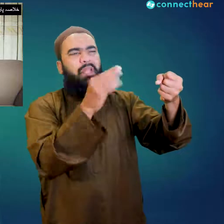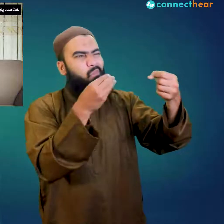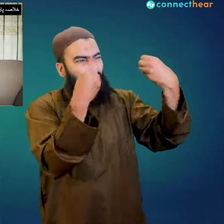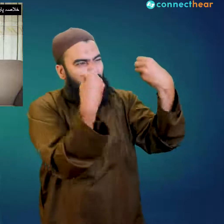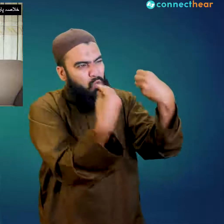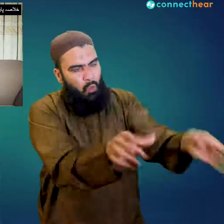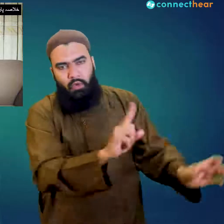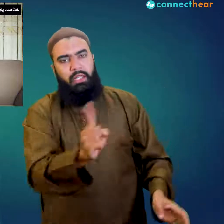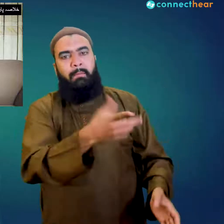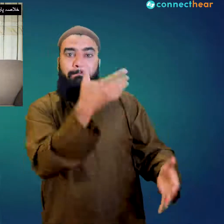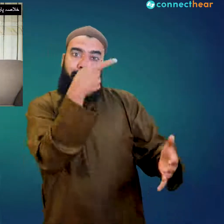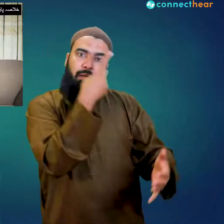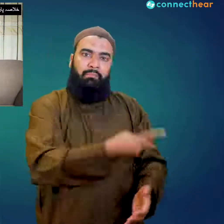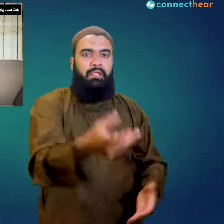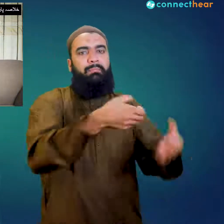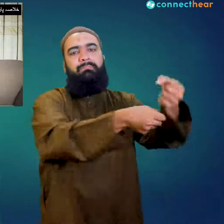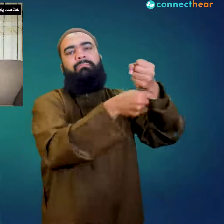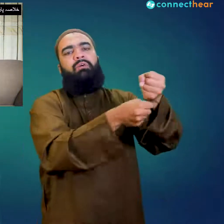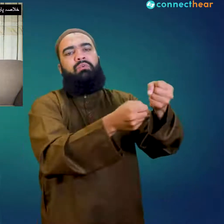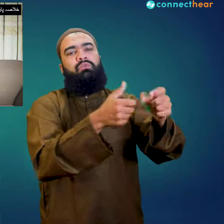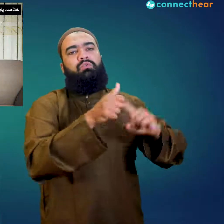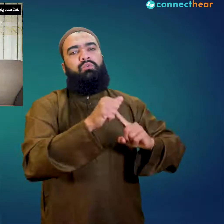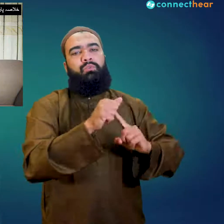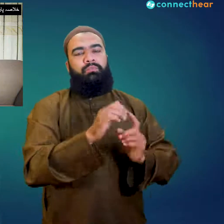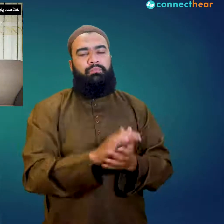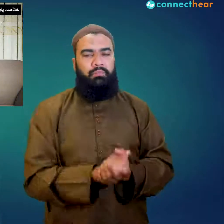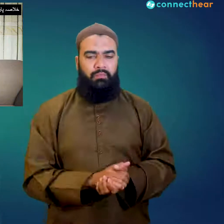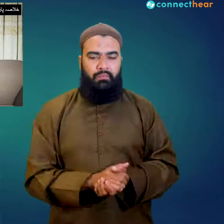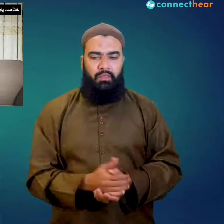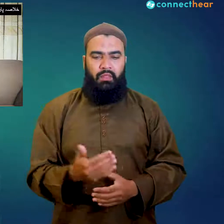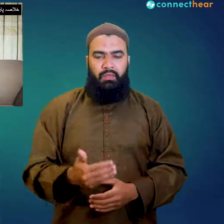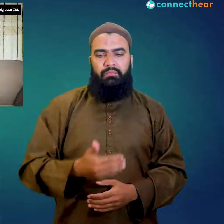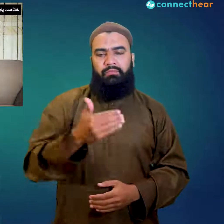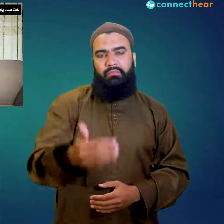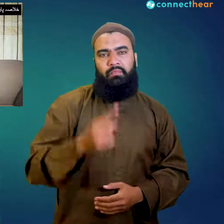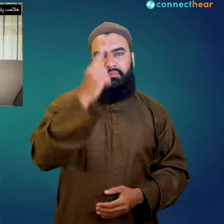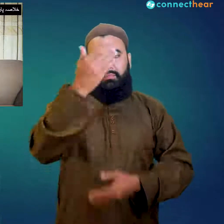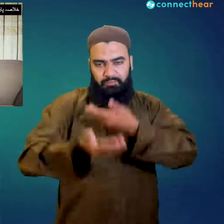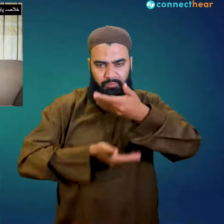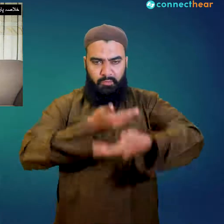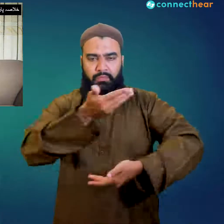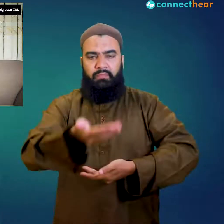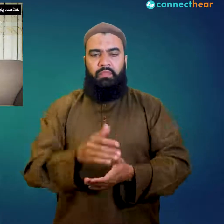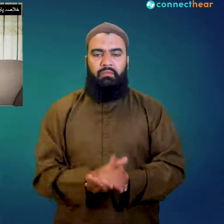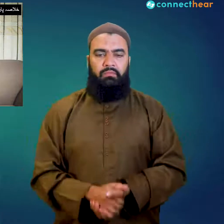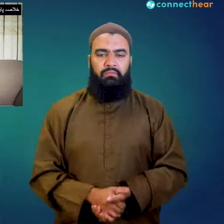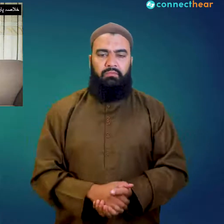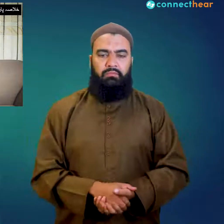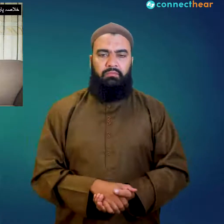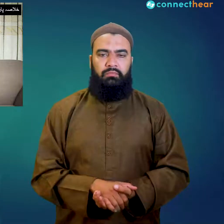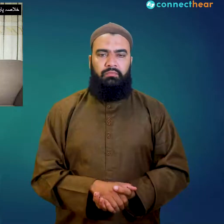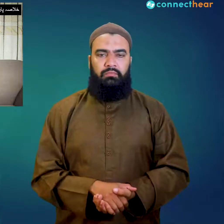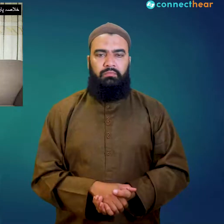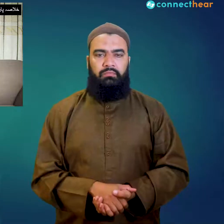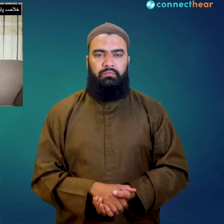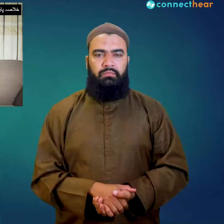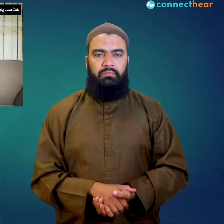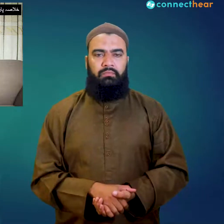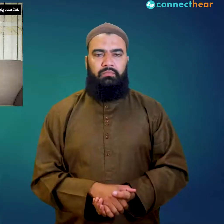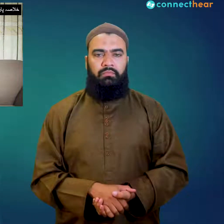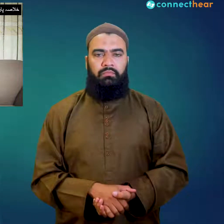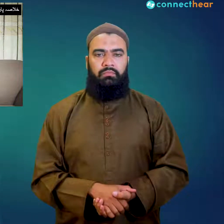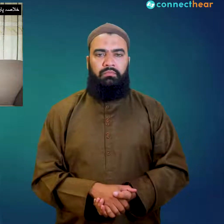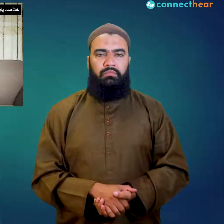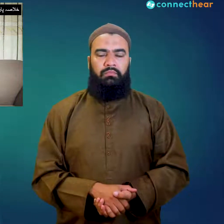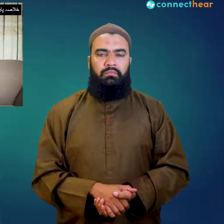اور امن کا پیغام ہے۔ آیت نمبر 104 میں فرمایا گیا وَلْتَكُن مِّنكُمْ